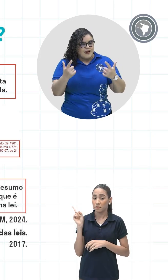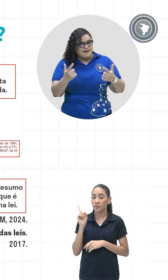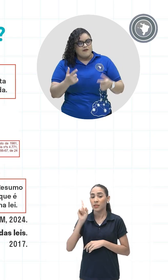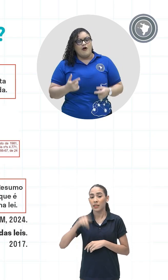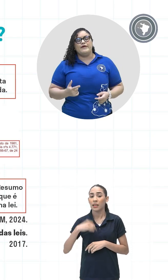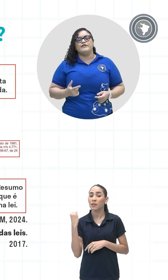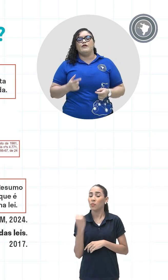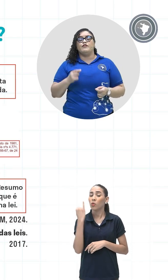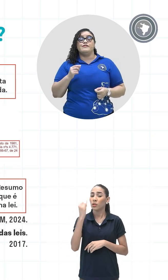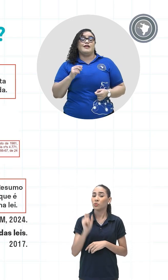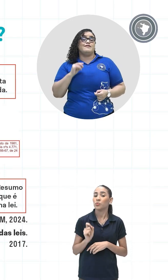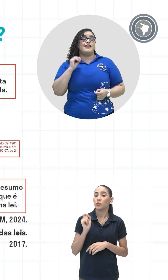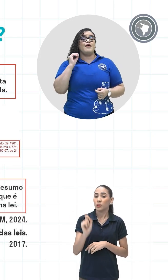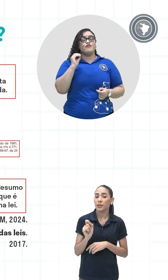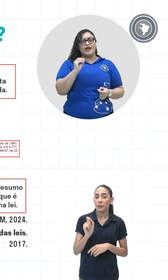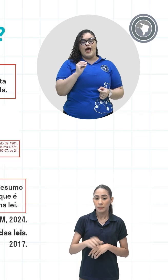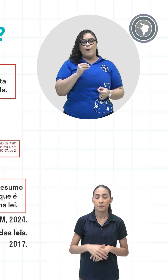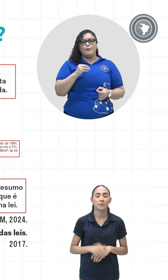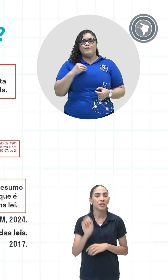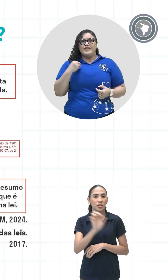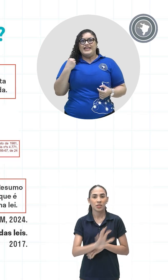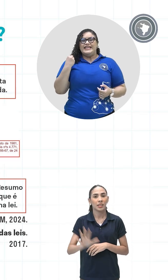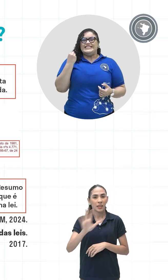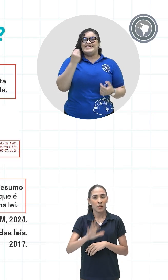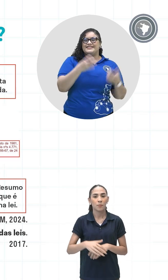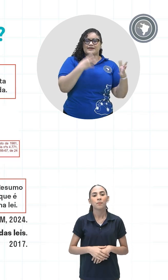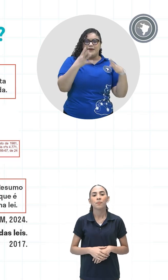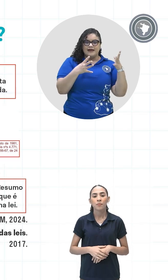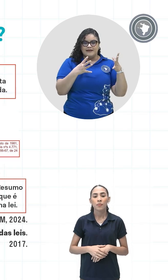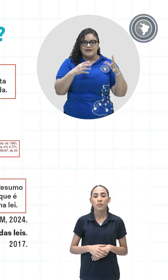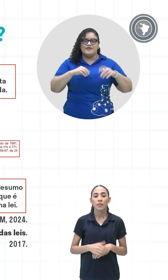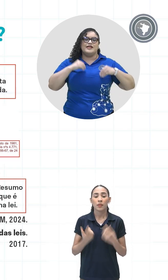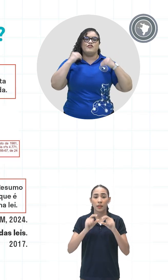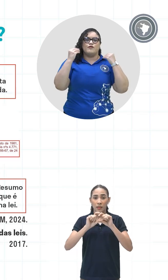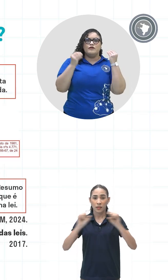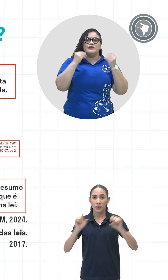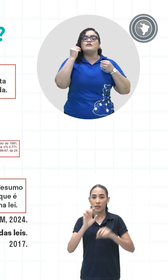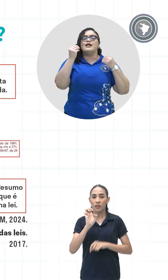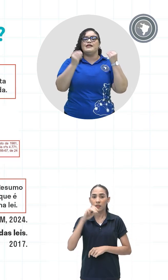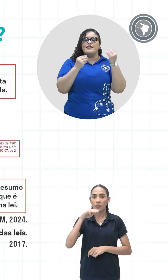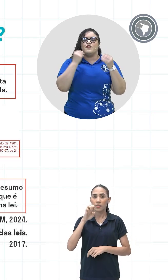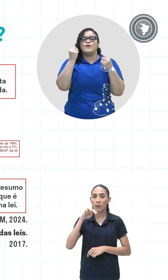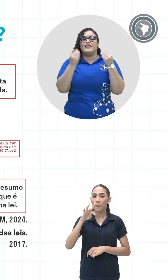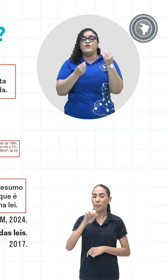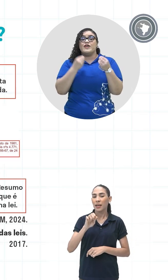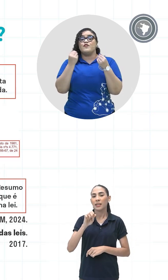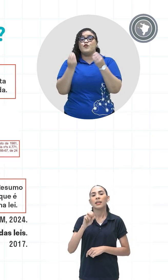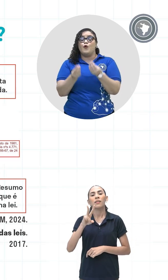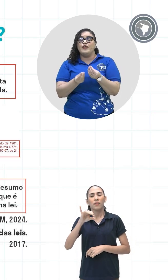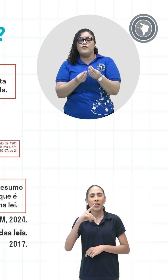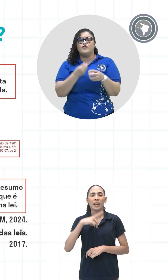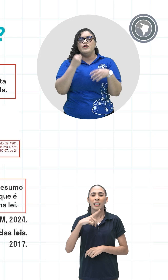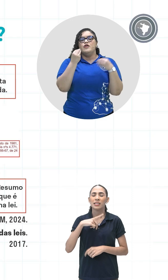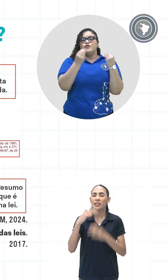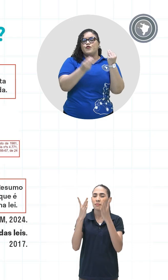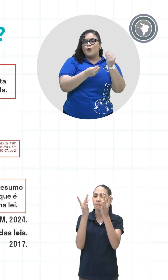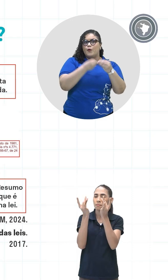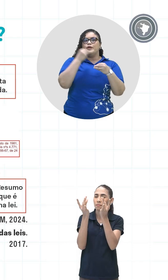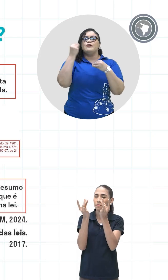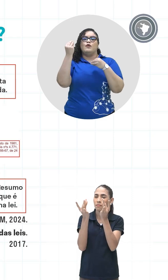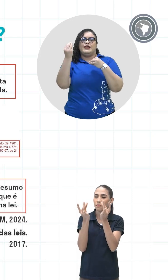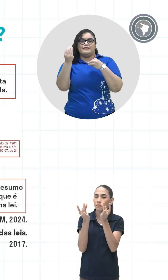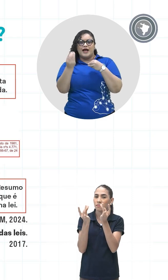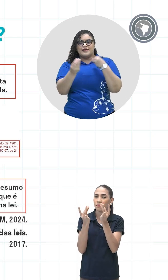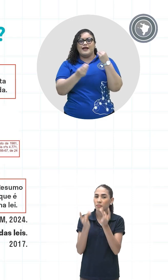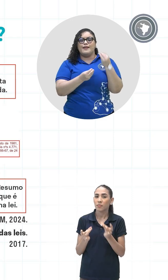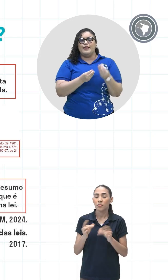importante dar essa informação a vocês, que em geral, nessas ementas, eles vão dando ali as especificações